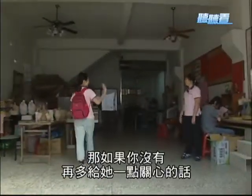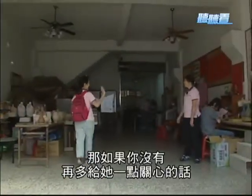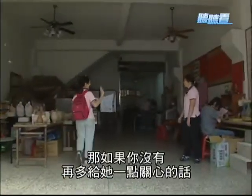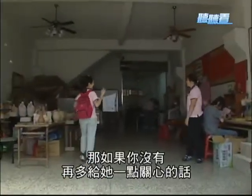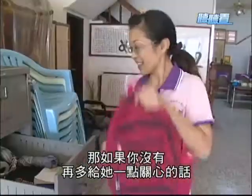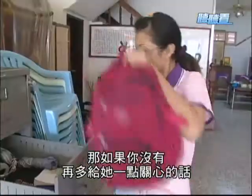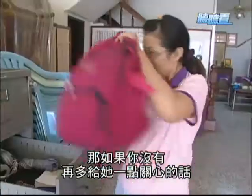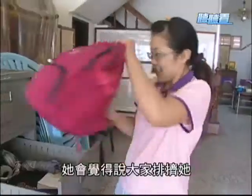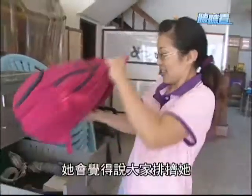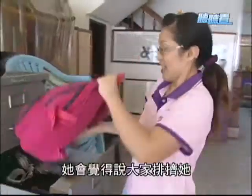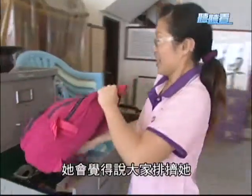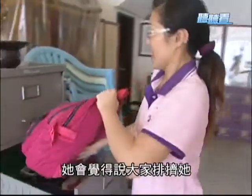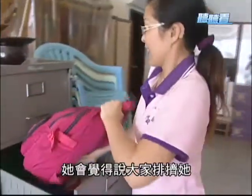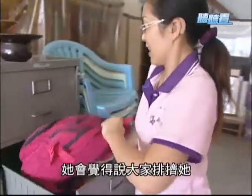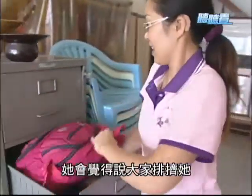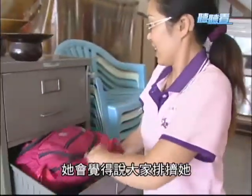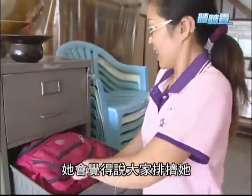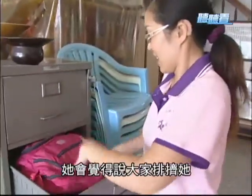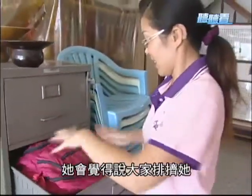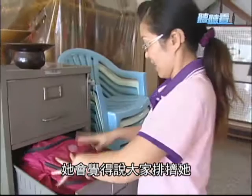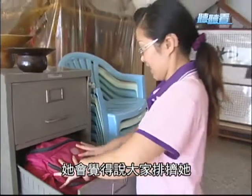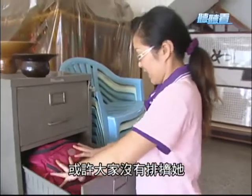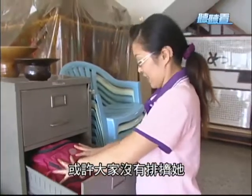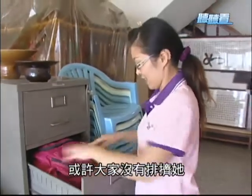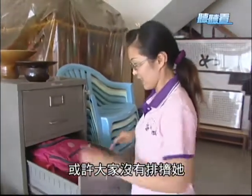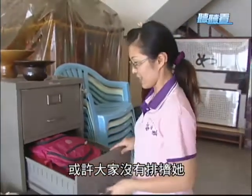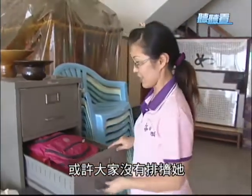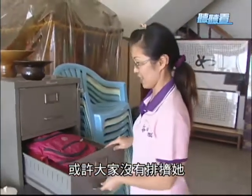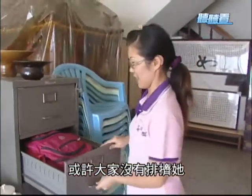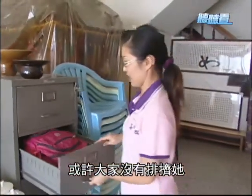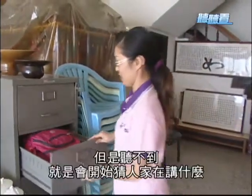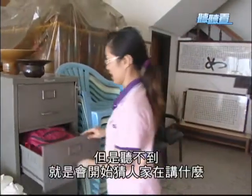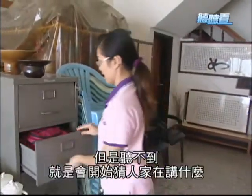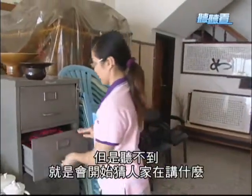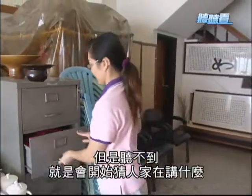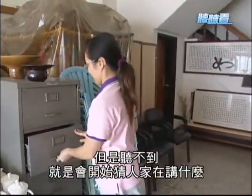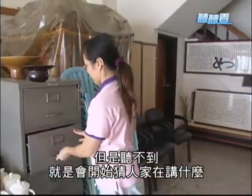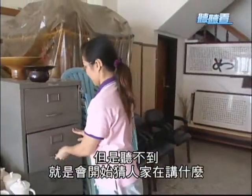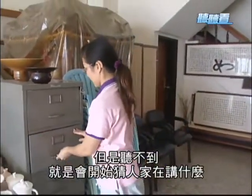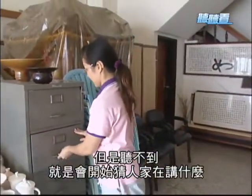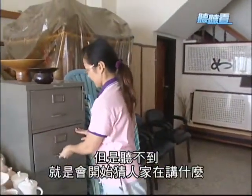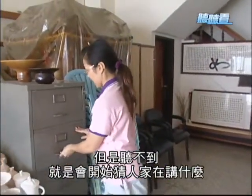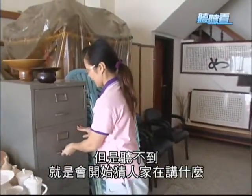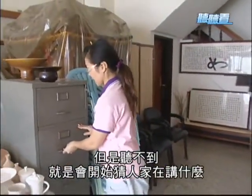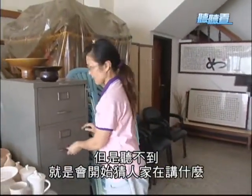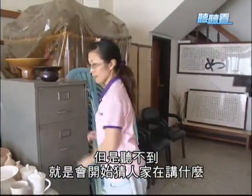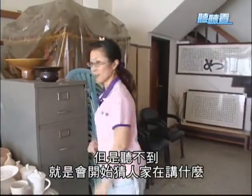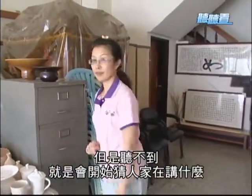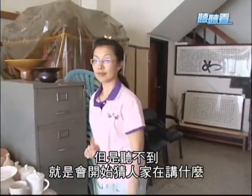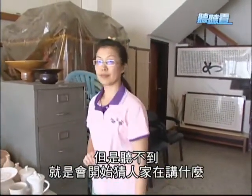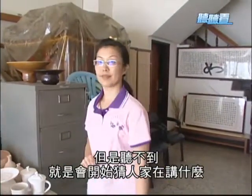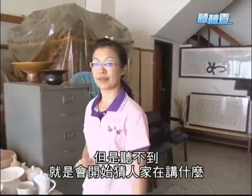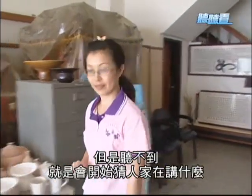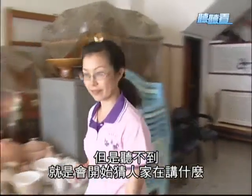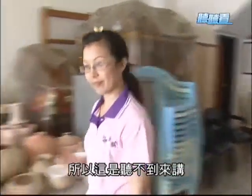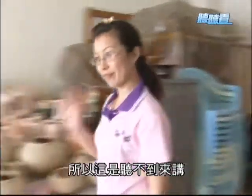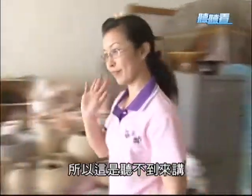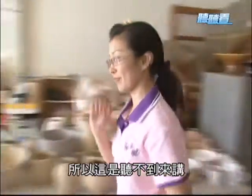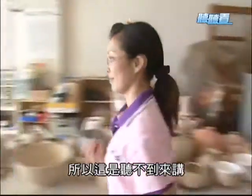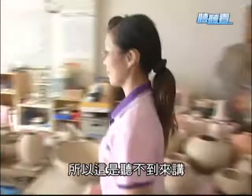点关心的话，他会觉得说大家排挤他。或许大家没有排挤他，但是听不到就是会开始猜人家在讲什么，所以这是听不到的来